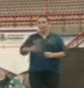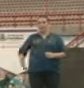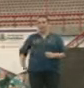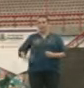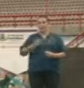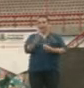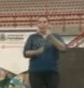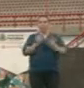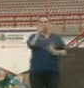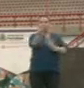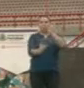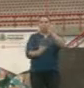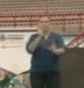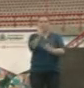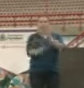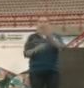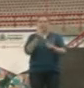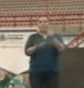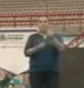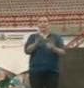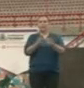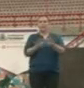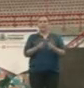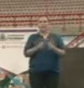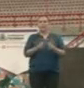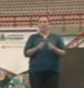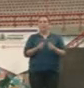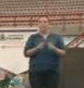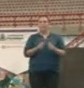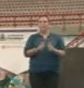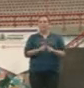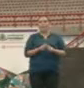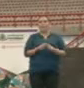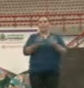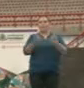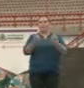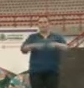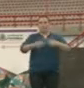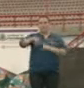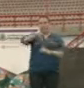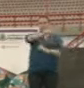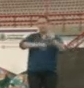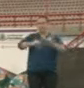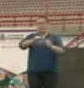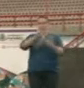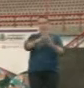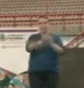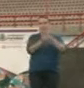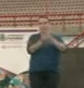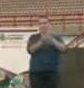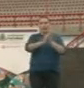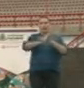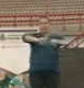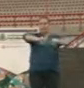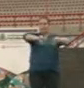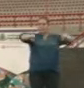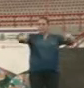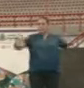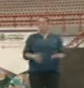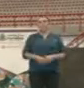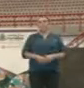de criticar, é usando uma coisa chamada artes. Porque as artes, ela te